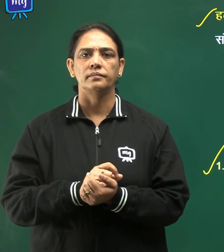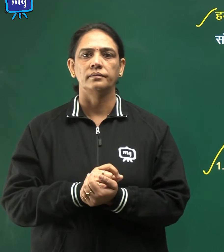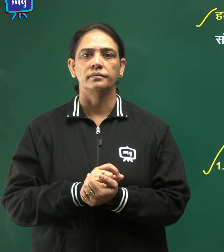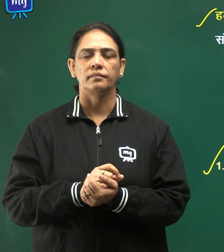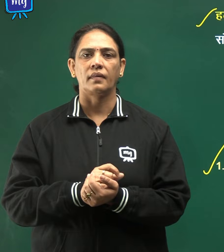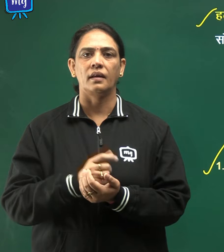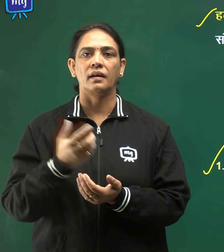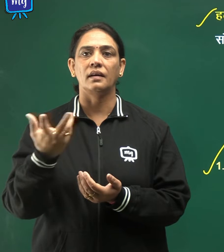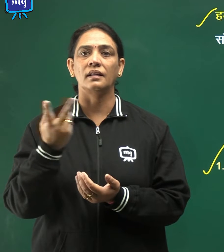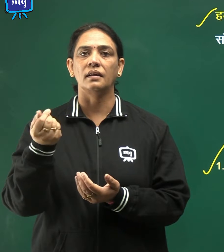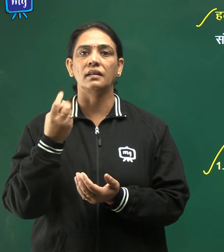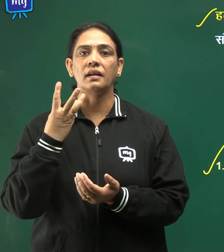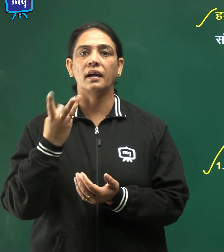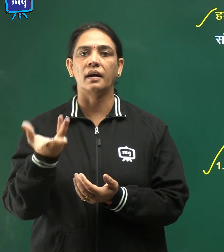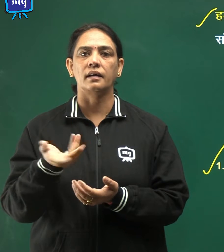कितनी है?